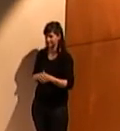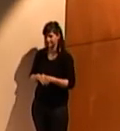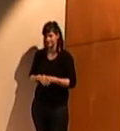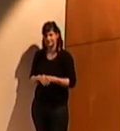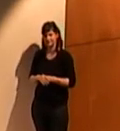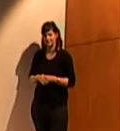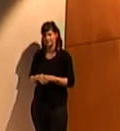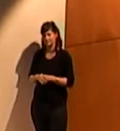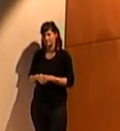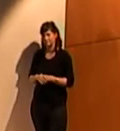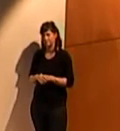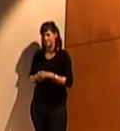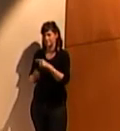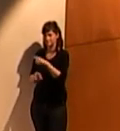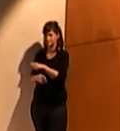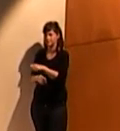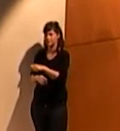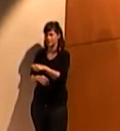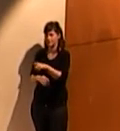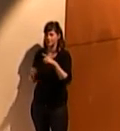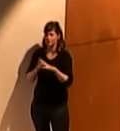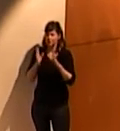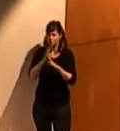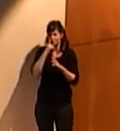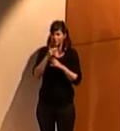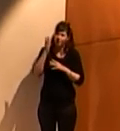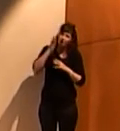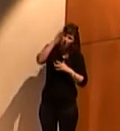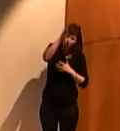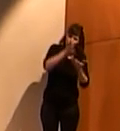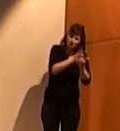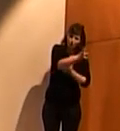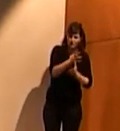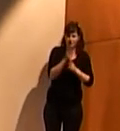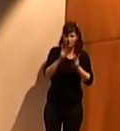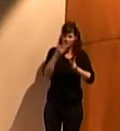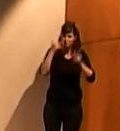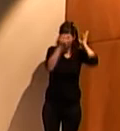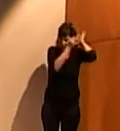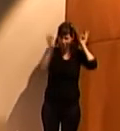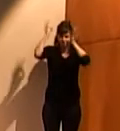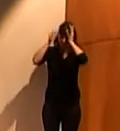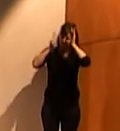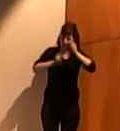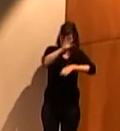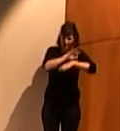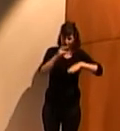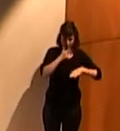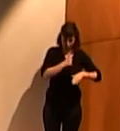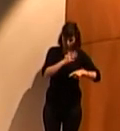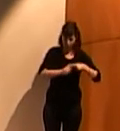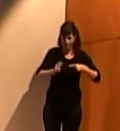C'est-à-dire que là, maintenant, on va revenir à notre casquette d'archi, on va faire exécuter peut-être par les autres aussi. Voilà. Donc on s'est amusé un temps, mais on a vu ce que c'était. C'était